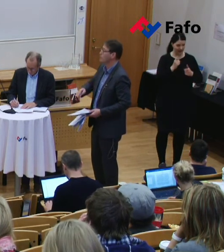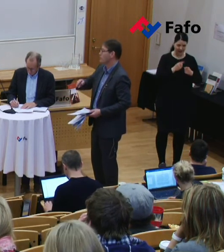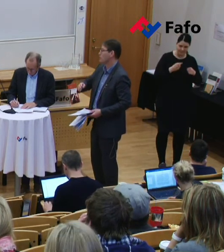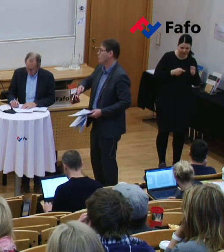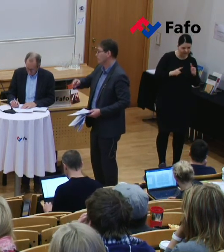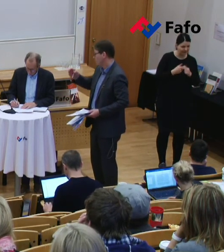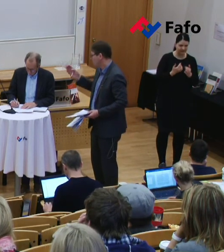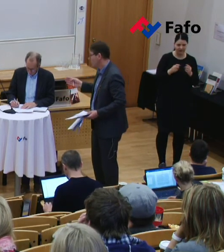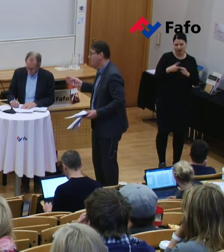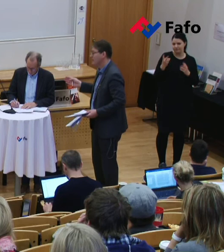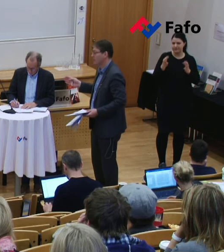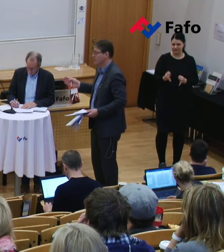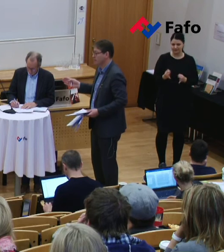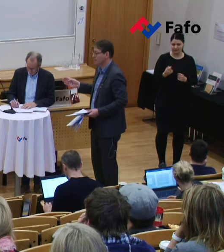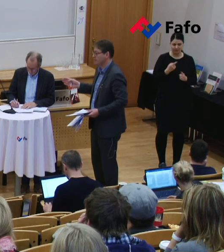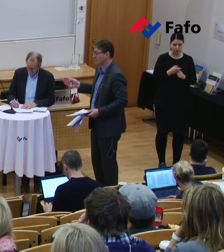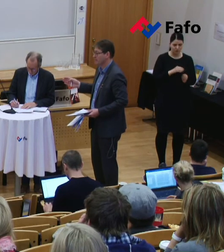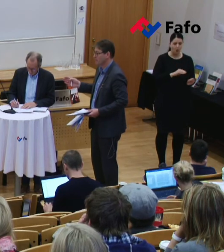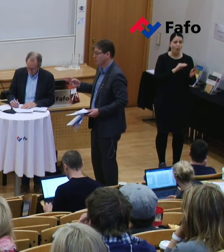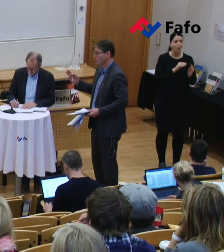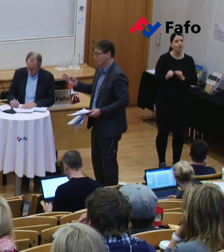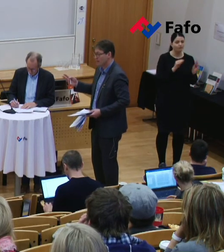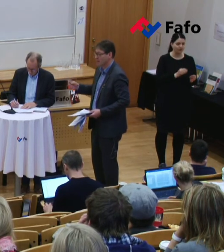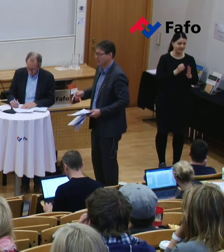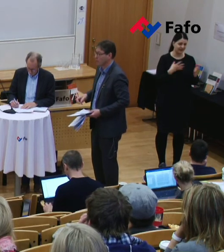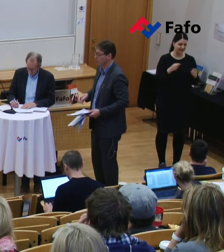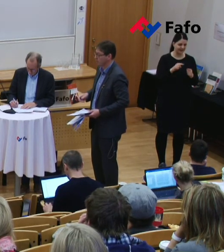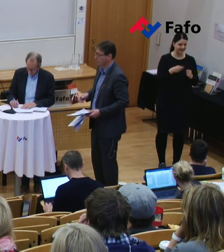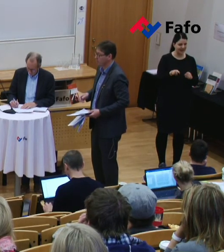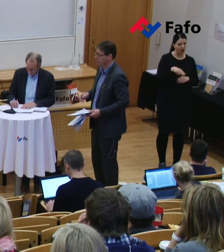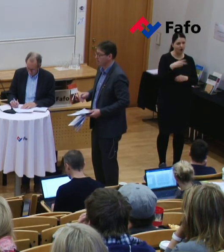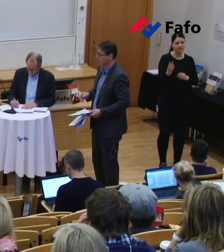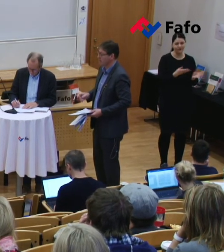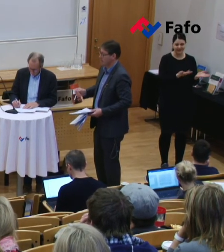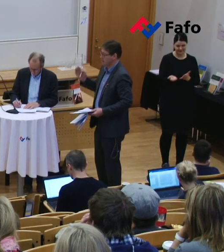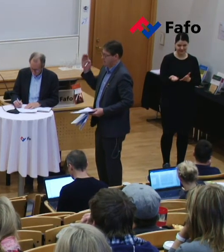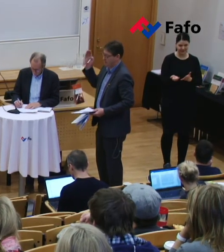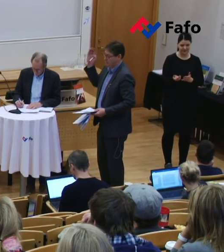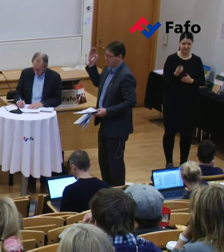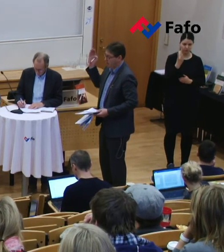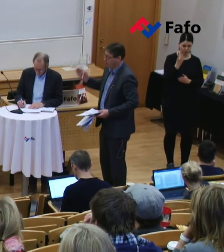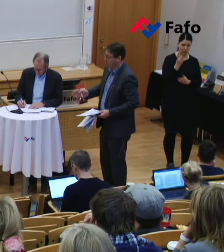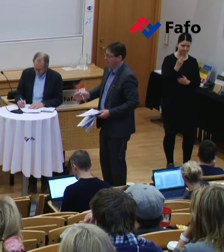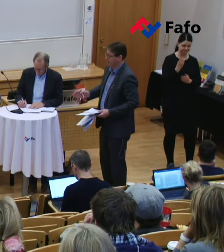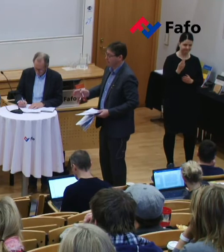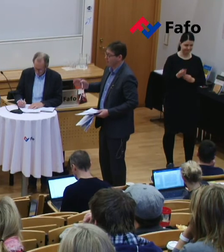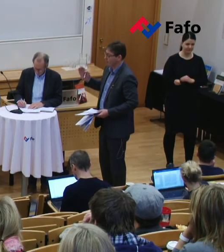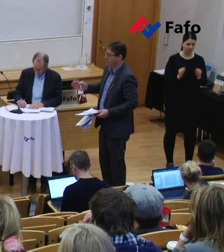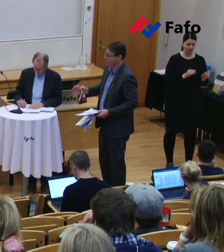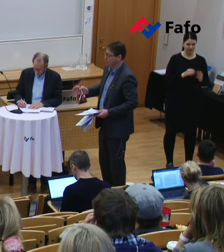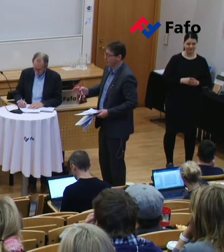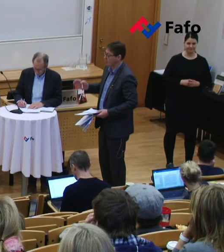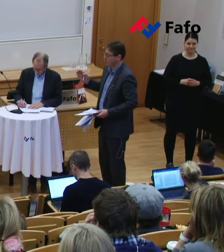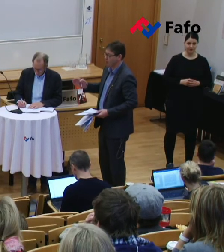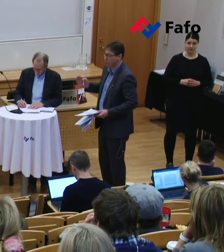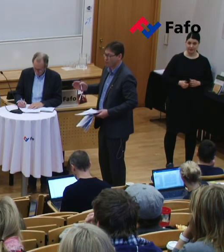Og selvfølgelig så er det også overføringsverdien til andre tjenester. Det er jo to ulike overføringsverdier. Det aller viktigste, hva har